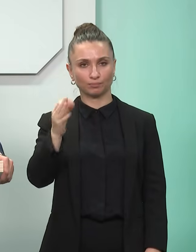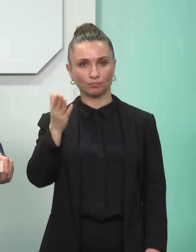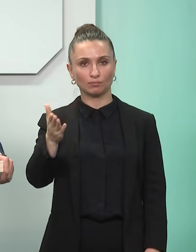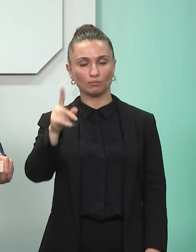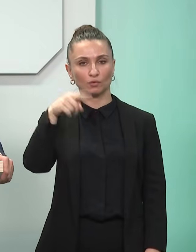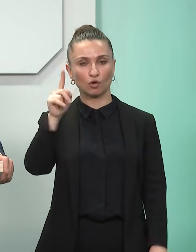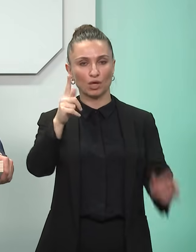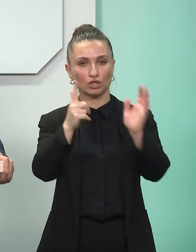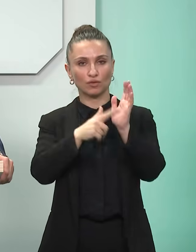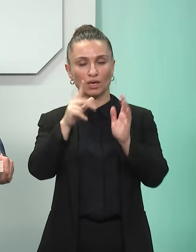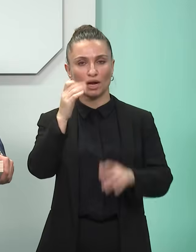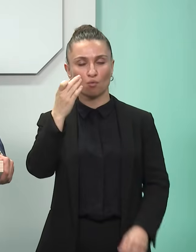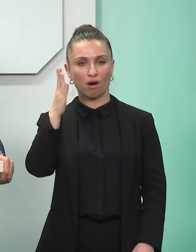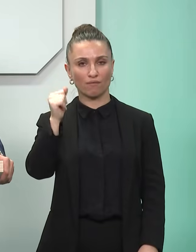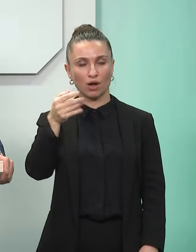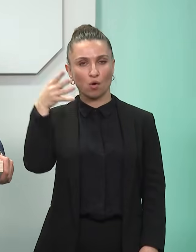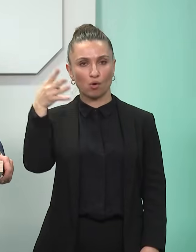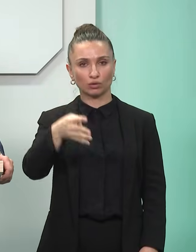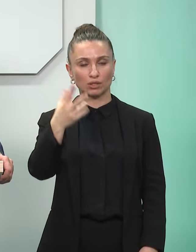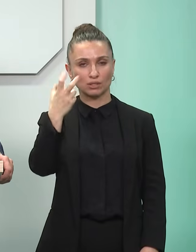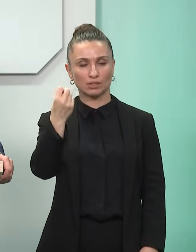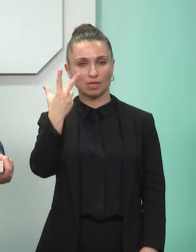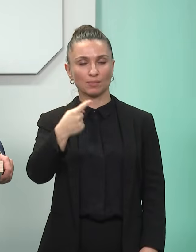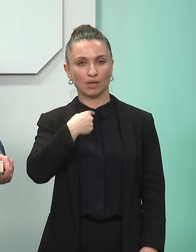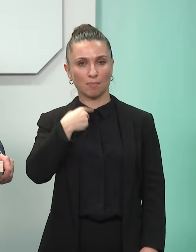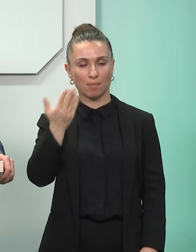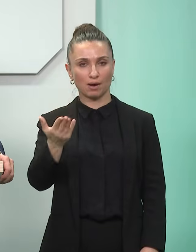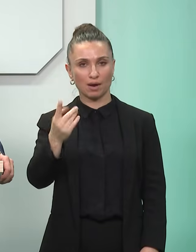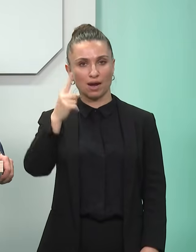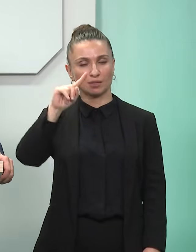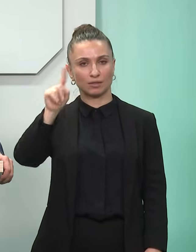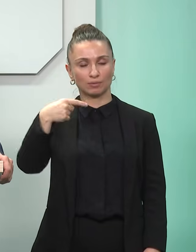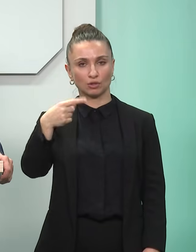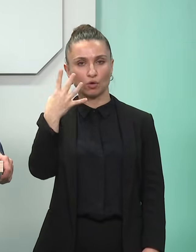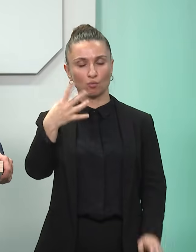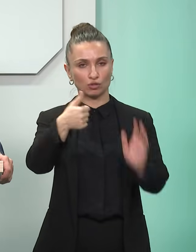4,12%. ნომერი 7 კახაკუკავა 4313 ხმა